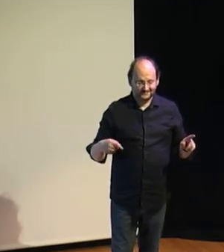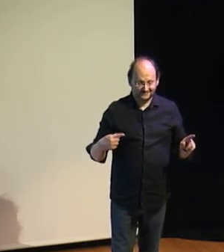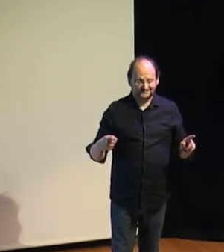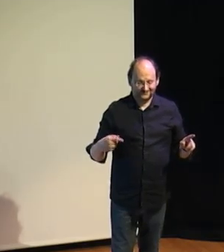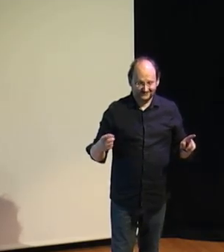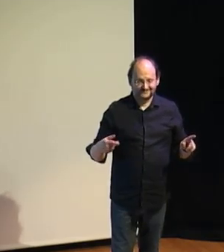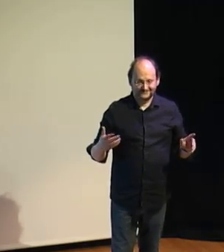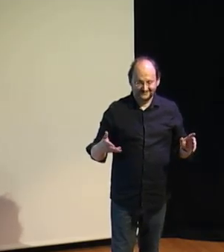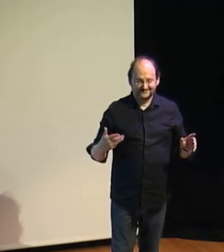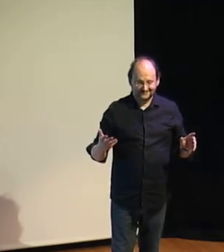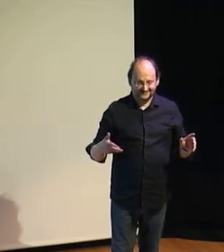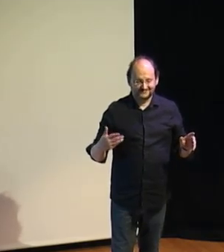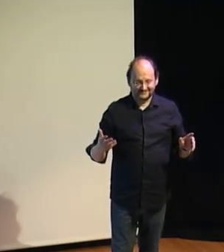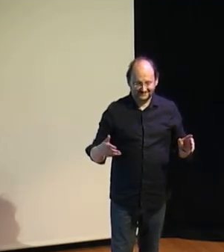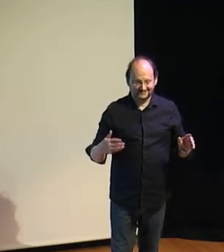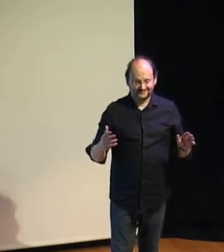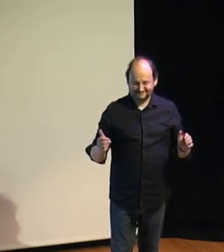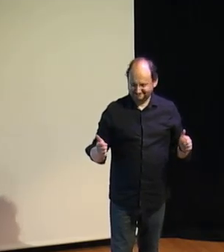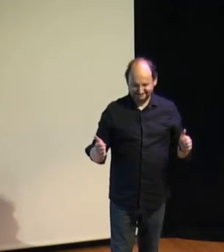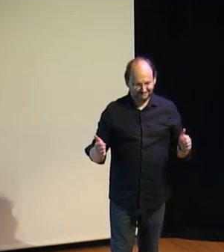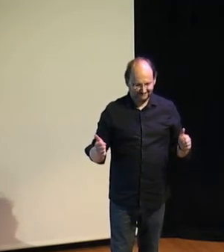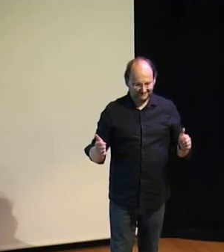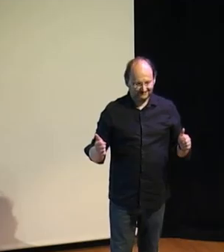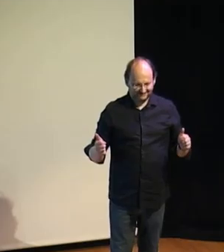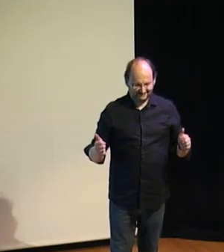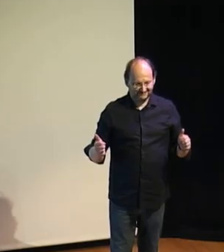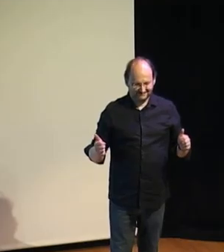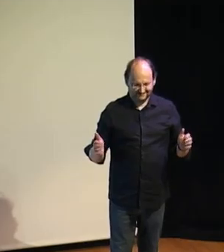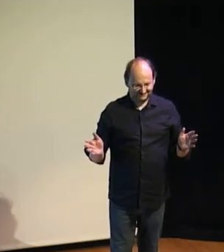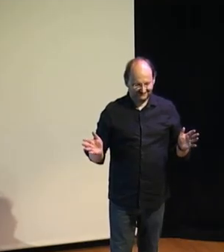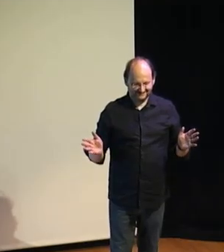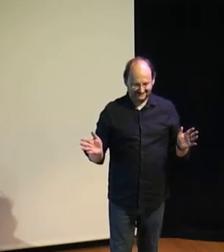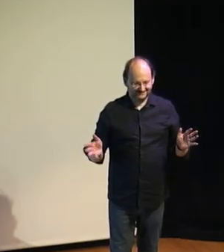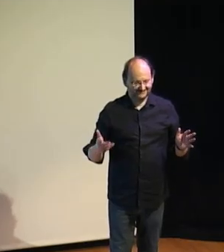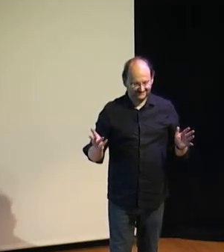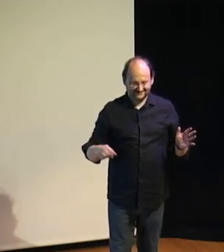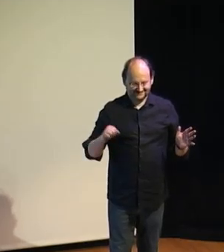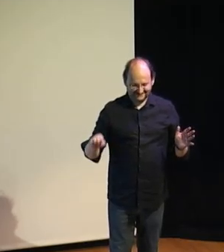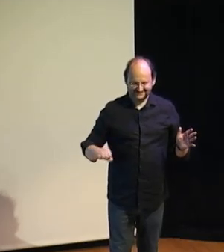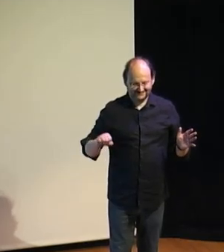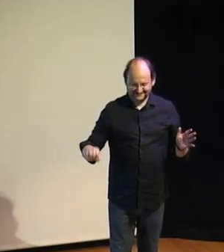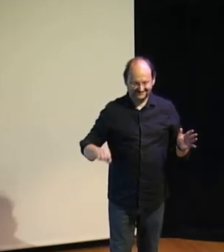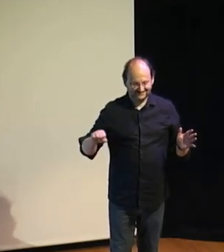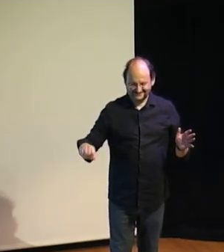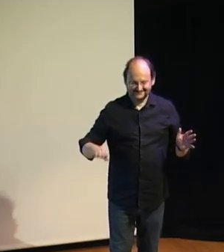puisse utiliser les vêtements pour ça. L'interprète a terminé la traduction, on peut continuer.